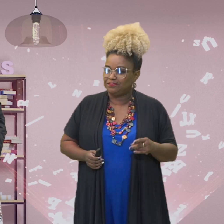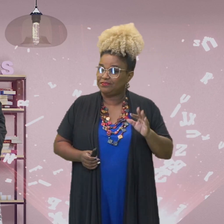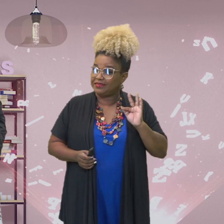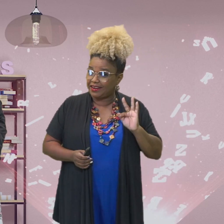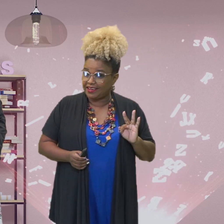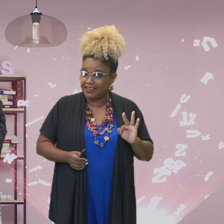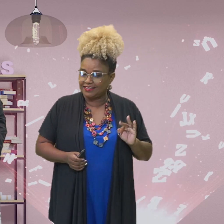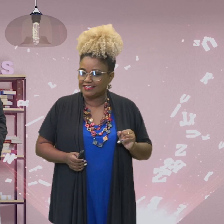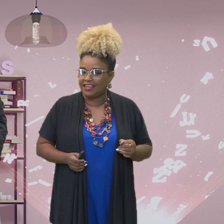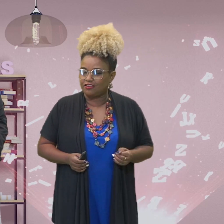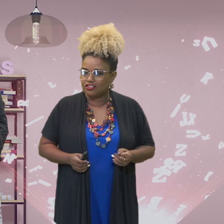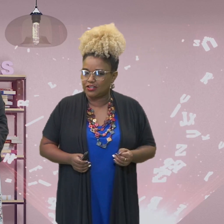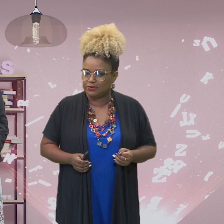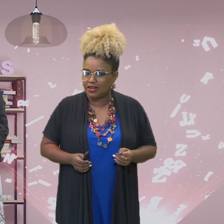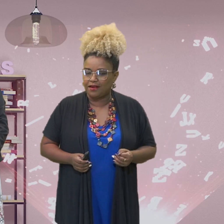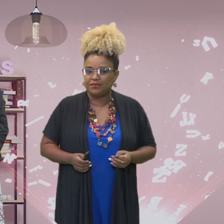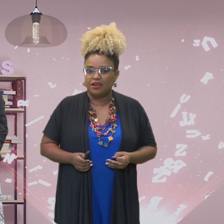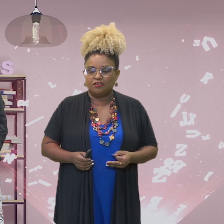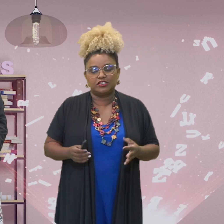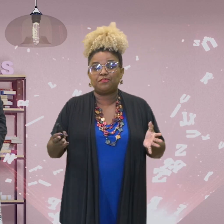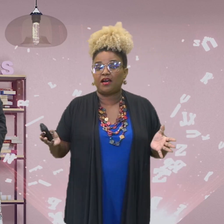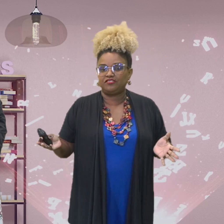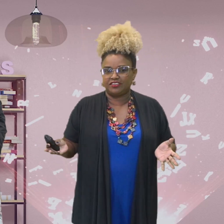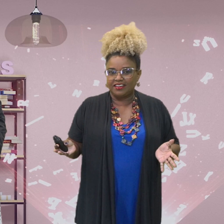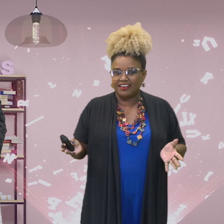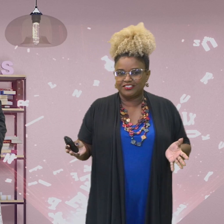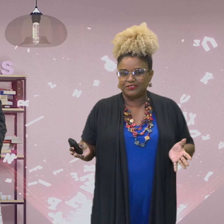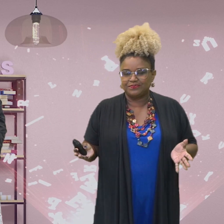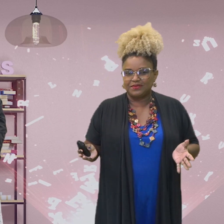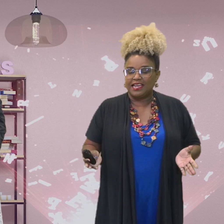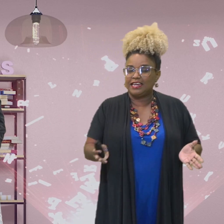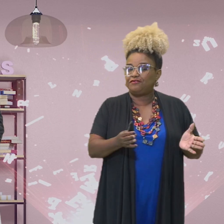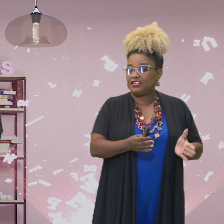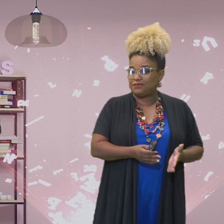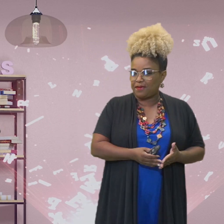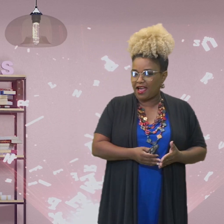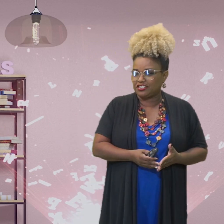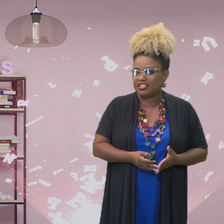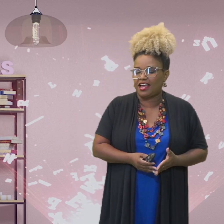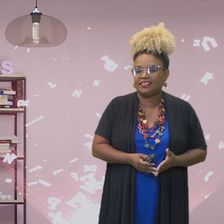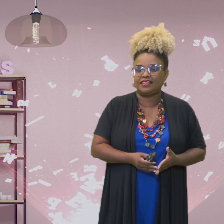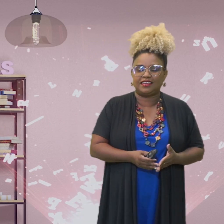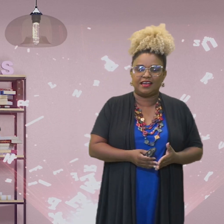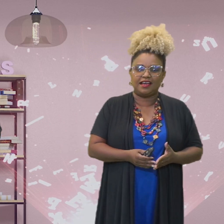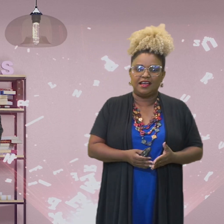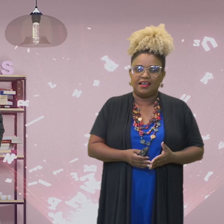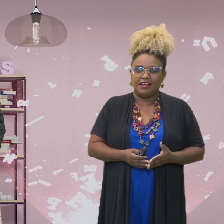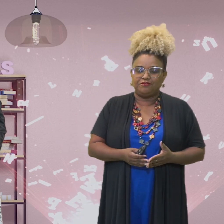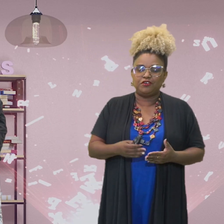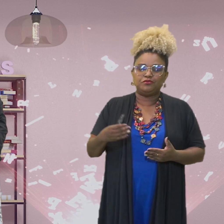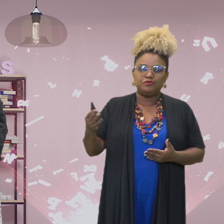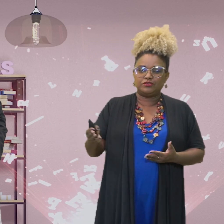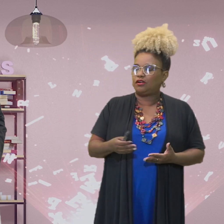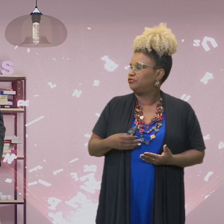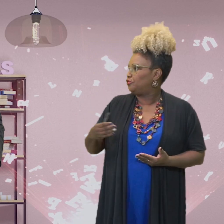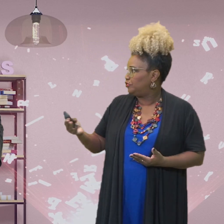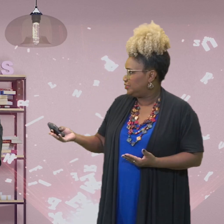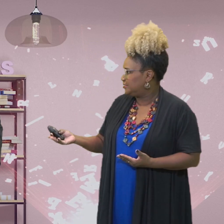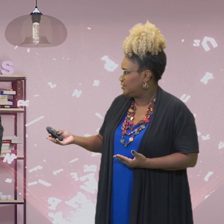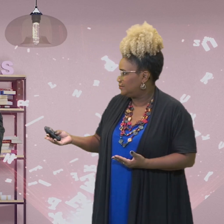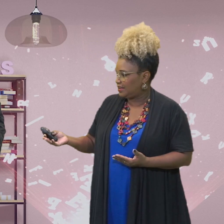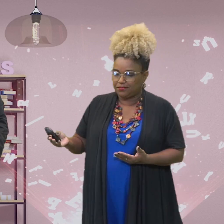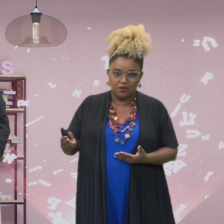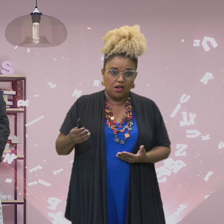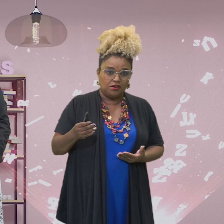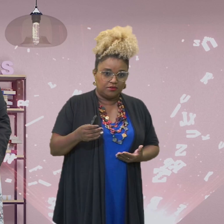unidade 3, o que nós temos lá? Nós temos Mário de Andrade. Ele fez parte lá foi um dos